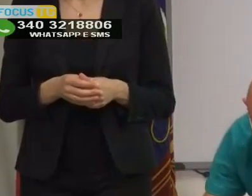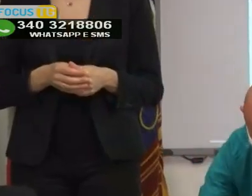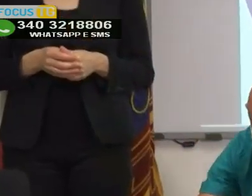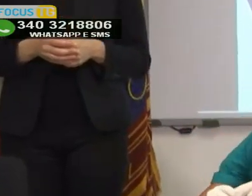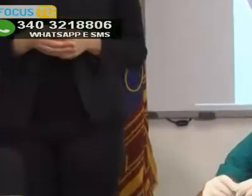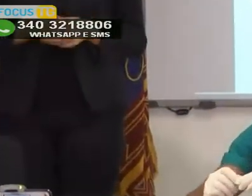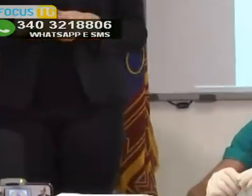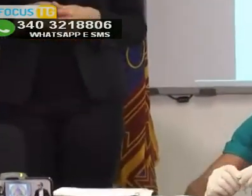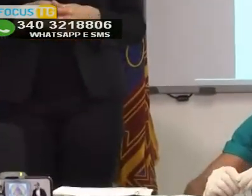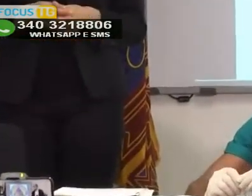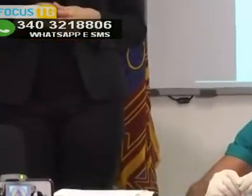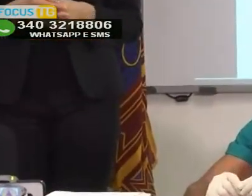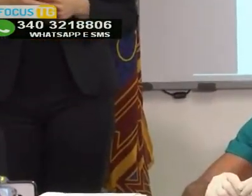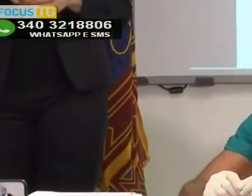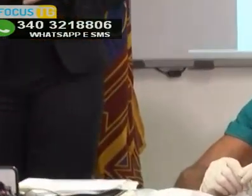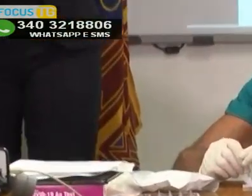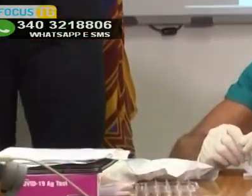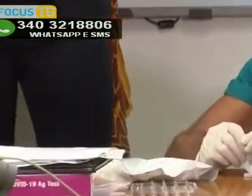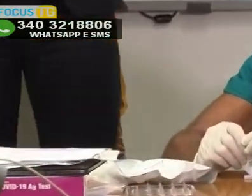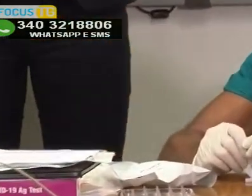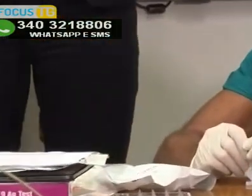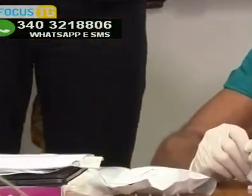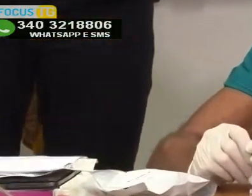ecco qui, si mettono 3 gocce,